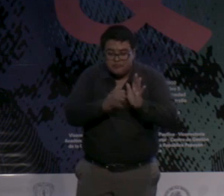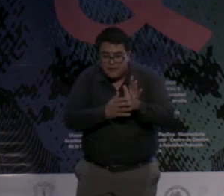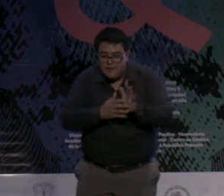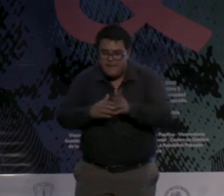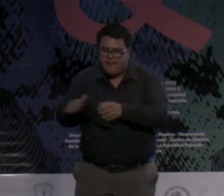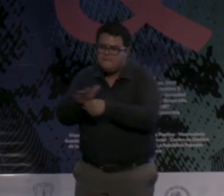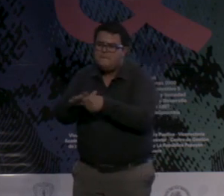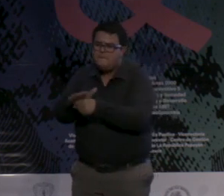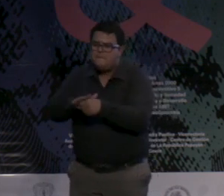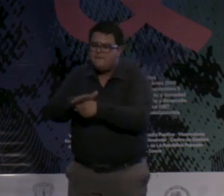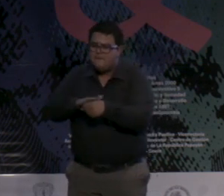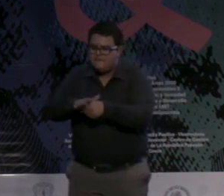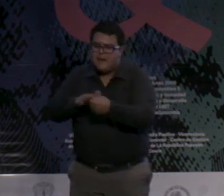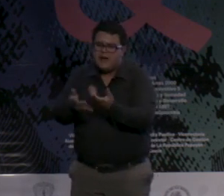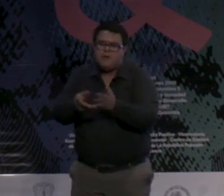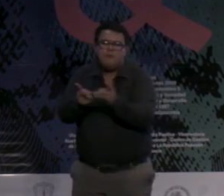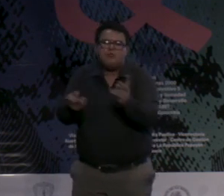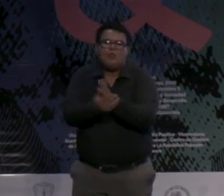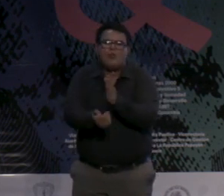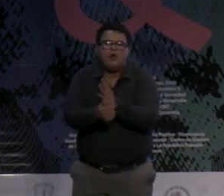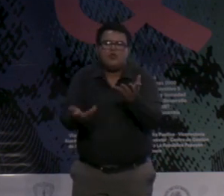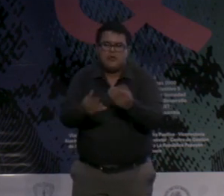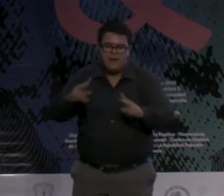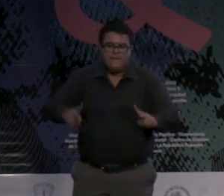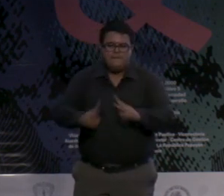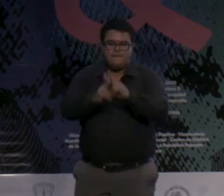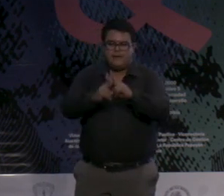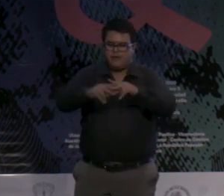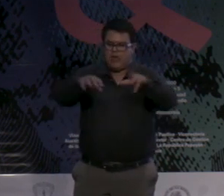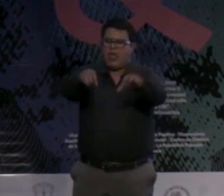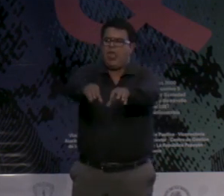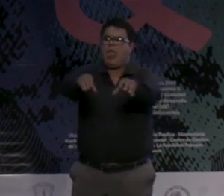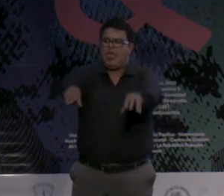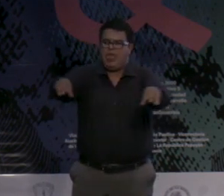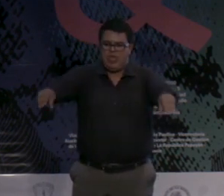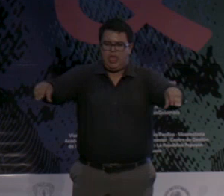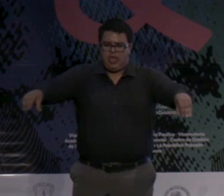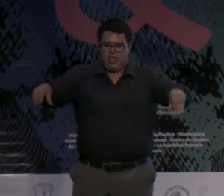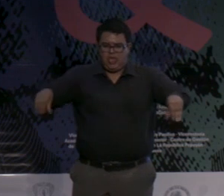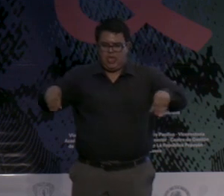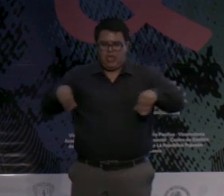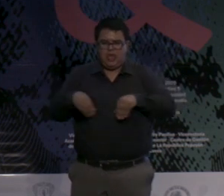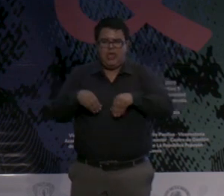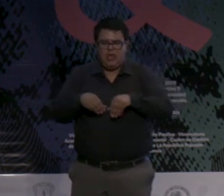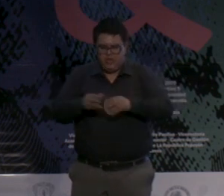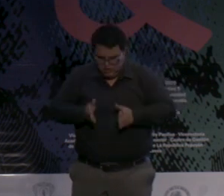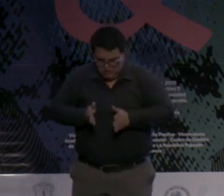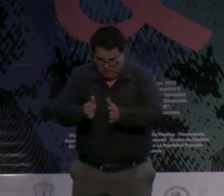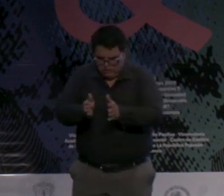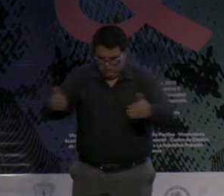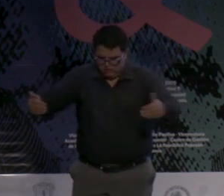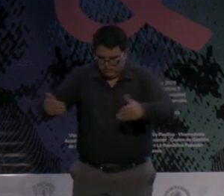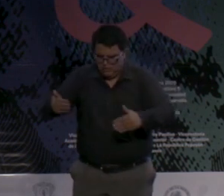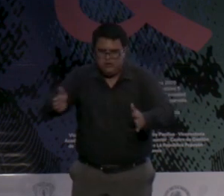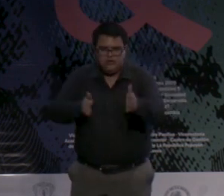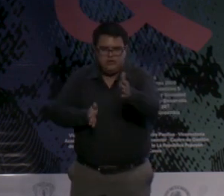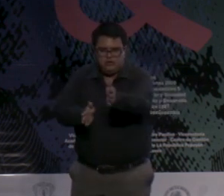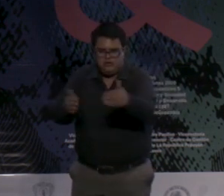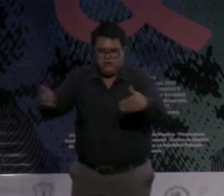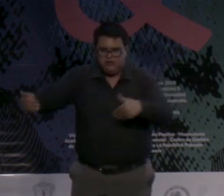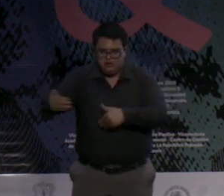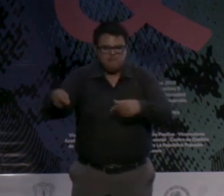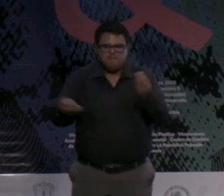barrios obreros en las periferias de París. Y en este diseño de embellecimiento estratégico, los bulevares conectaban de manera muy rápida los